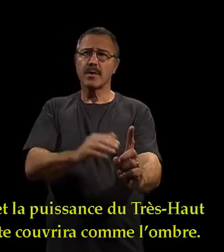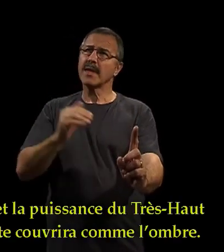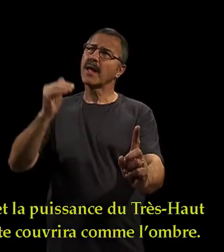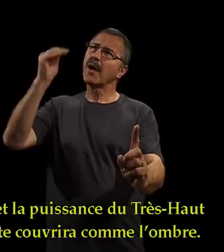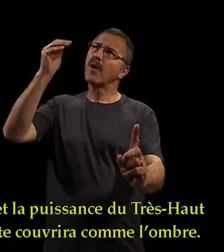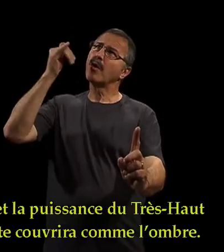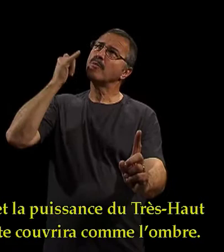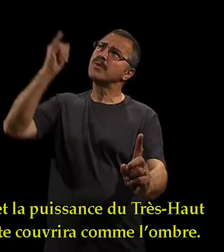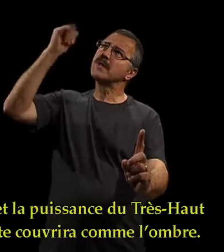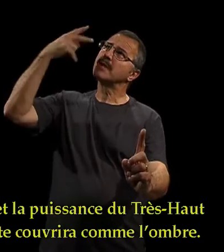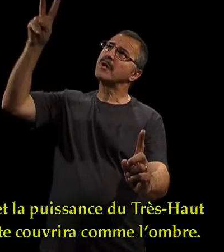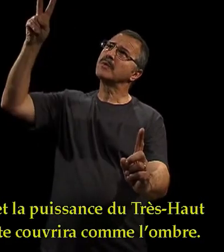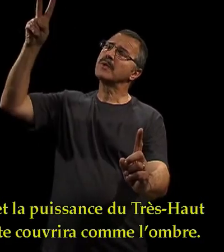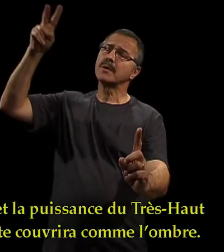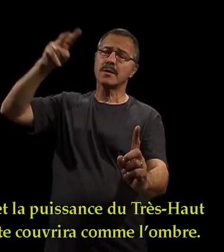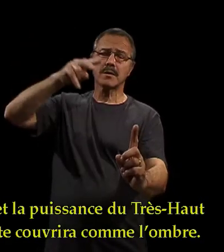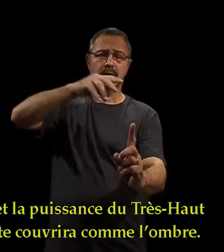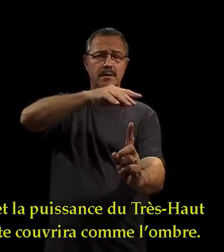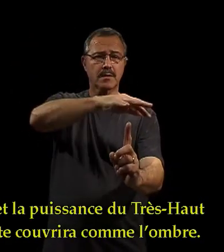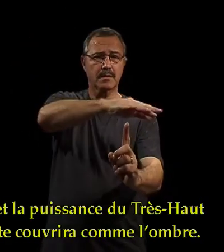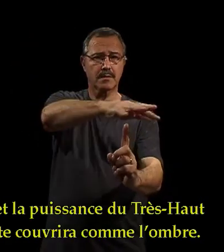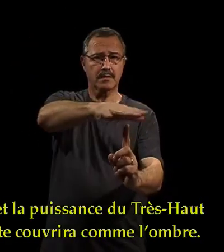et la puissance du Très-Haut te couvrira comme l'ombre.